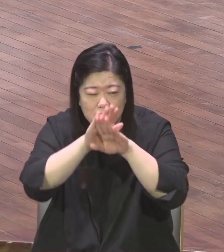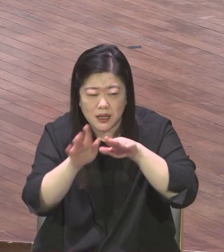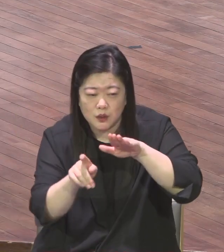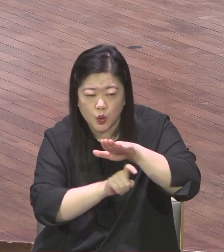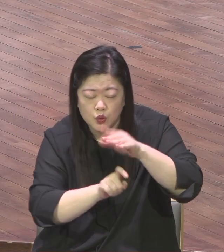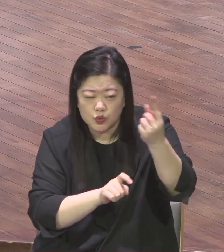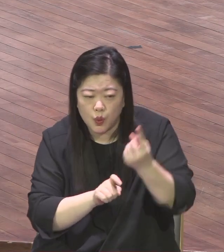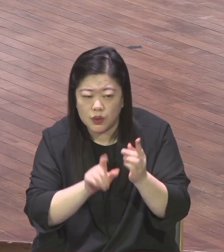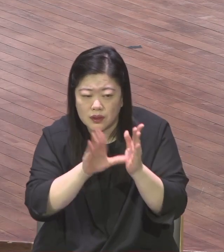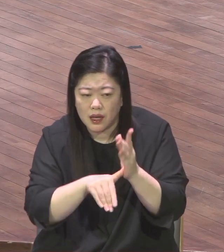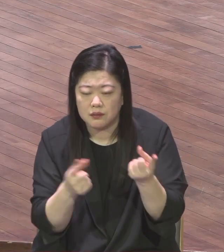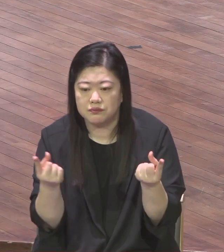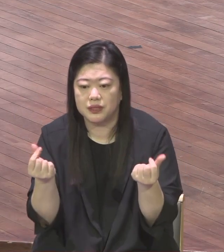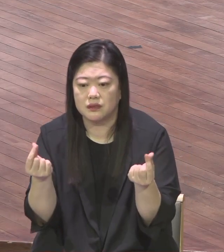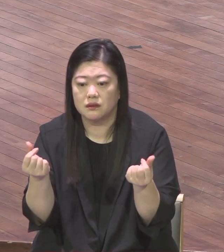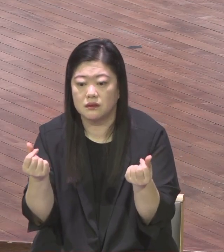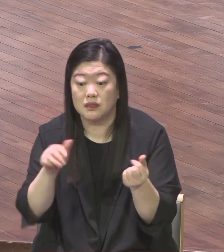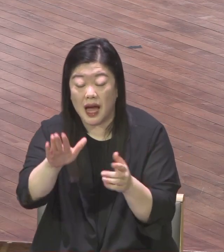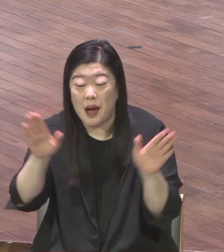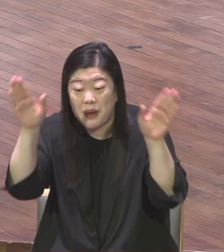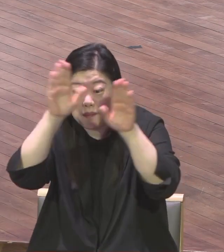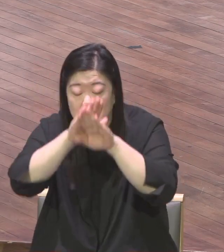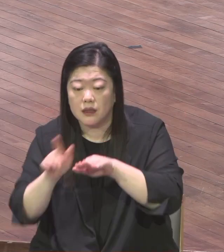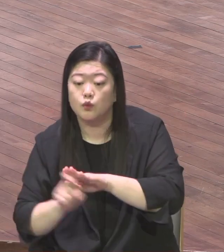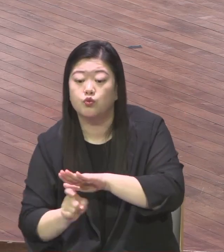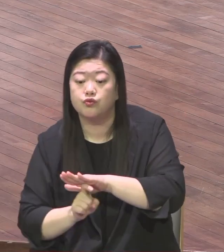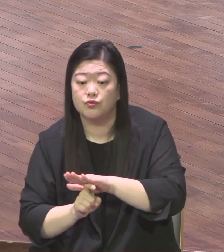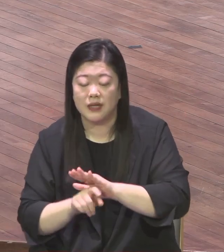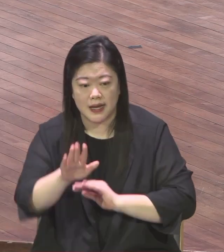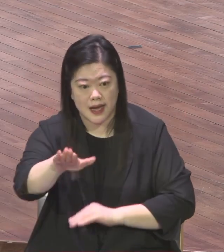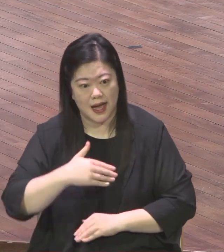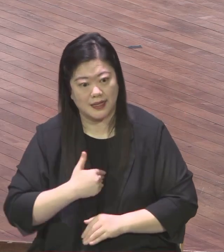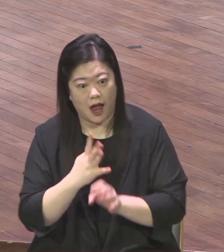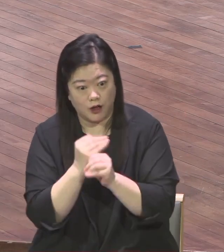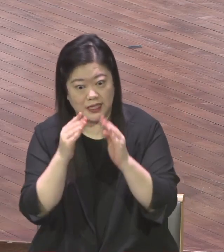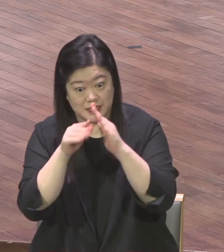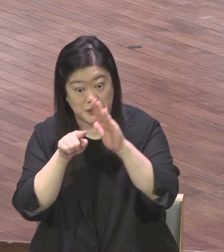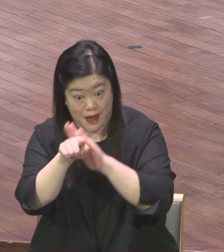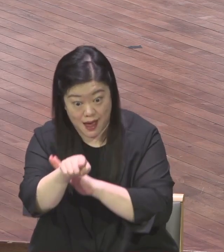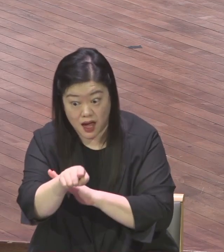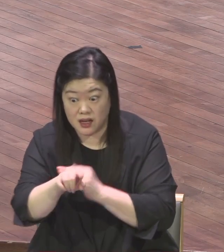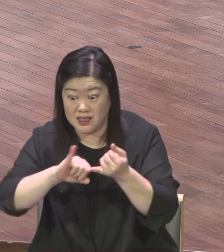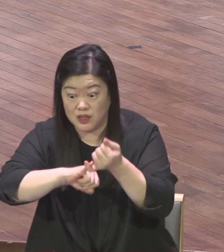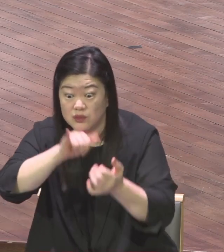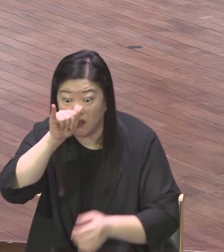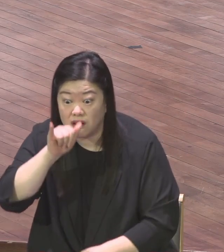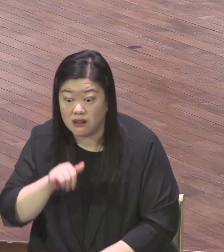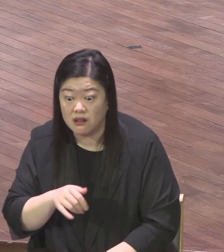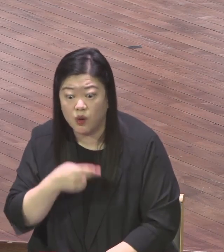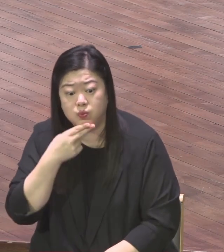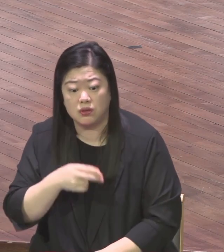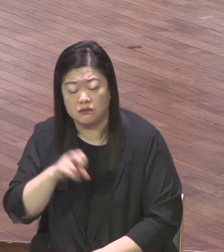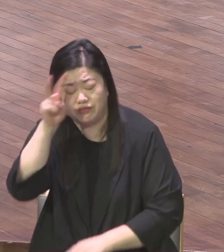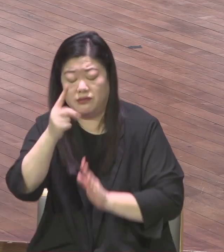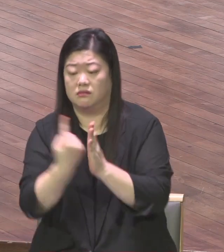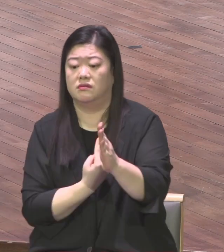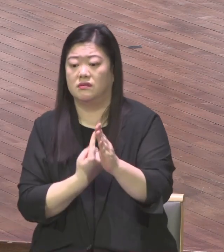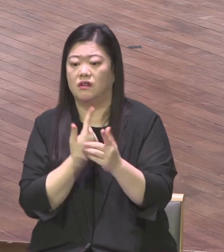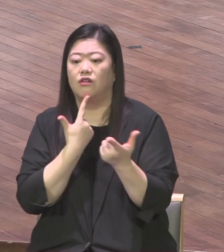밤에 도둑같이 예고가 없어요. 밤에 도둑같이. 이 말 속에 두 가지 의미가 있어요.